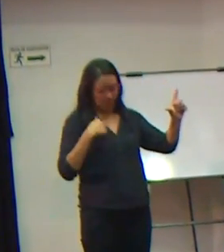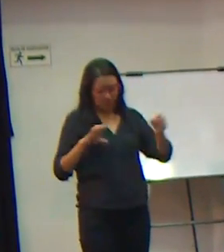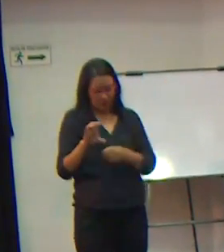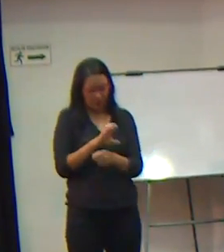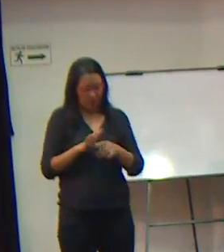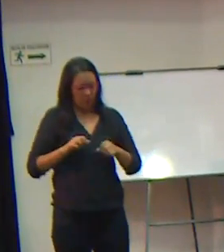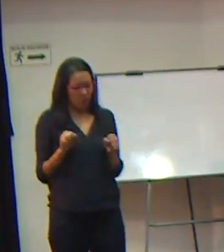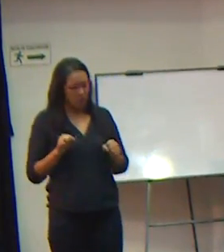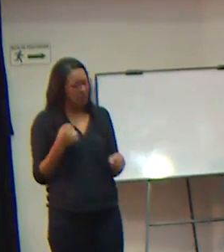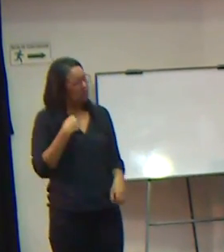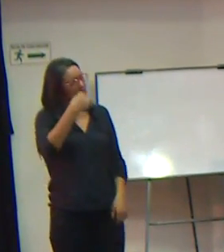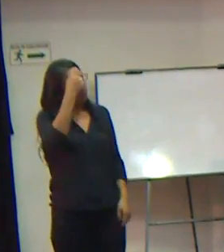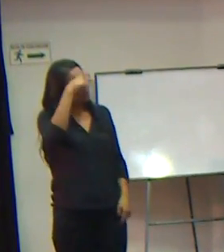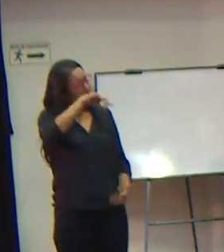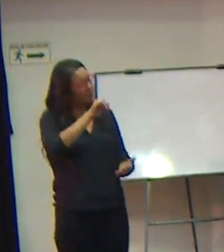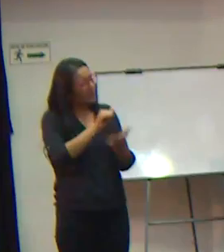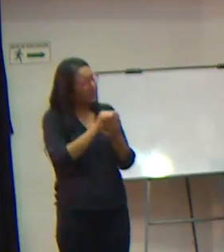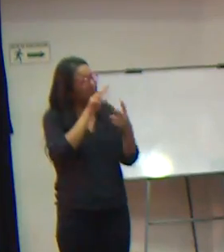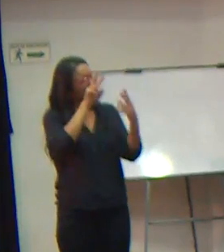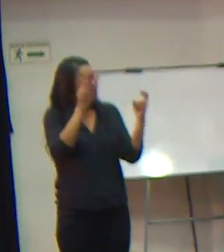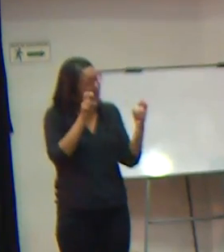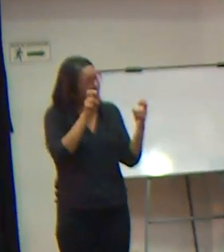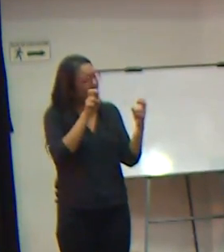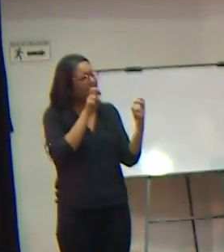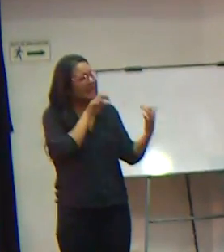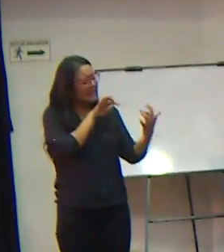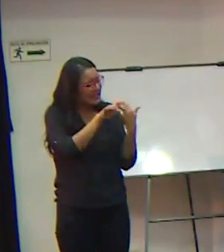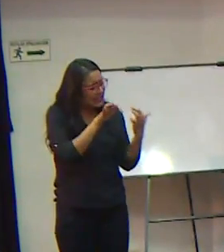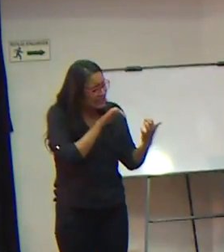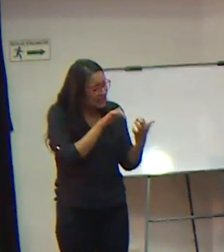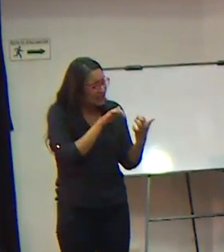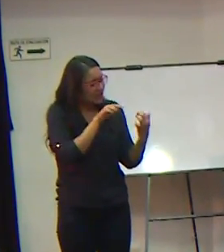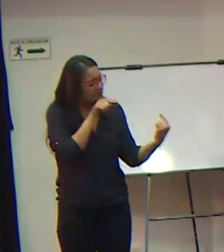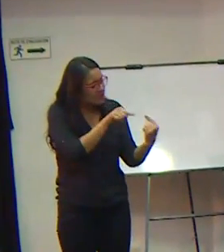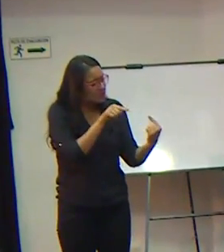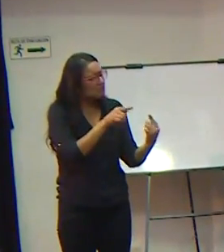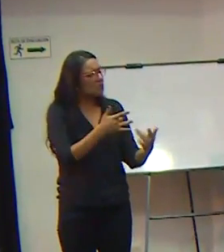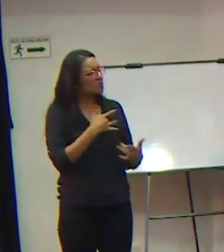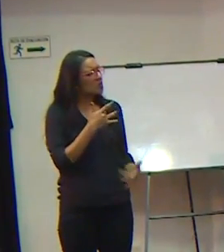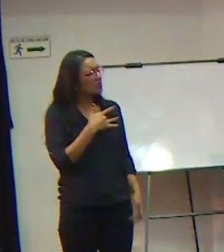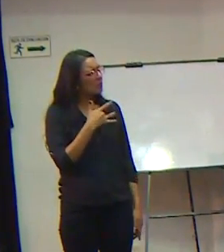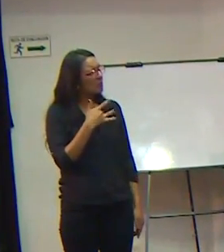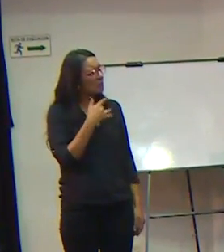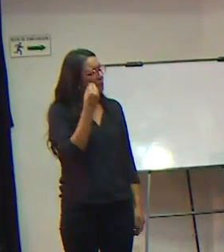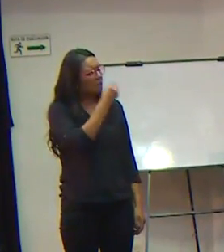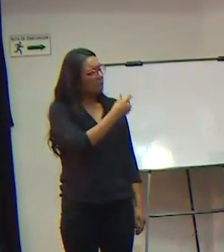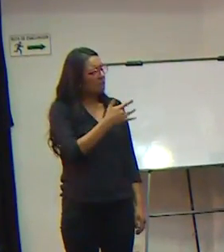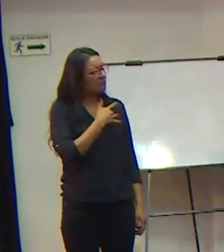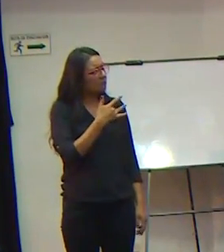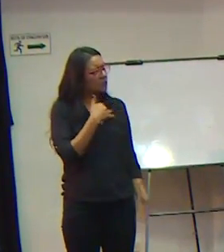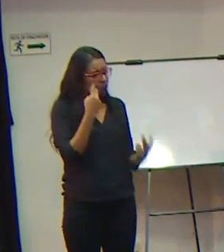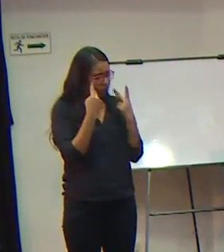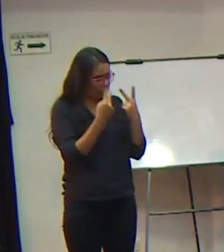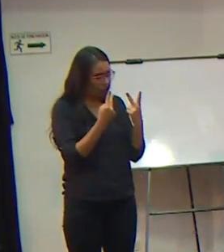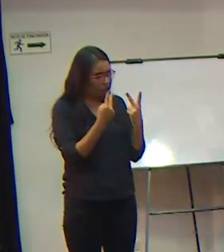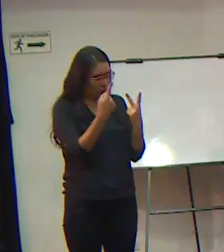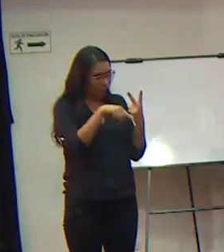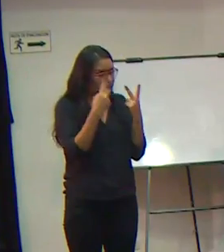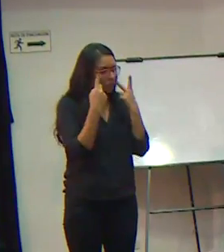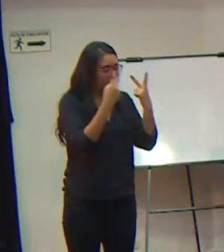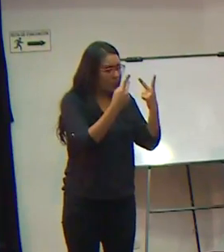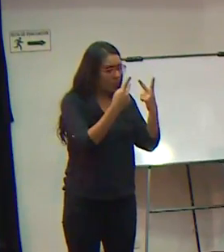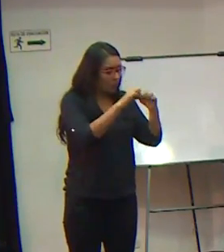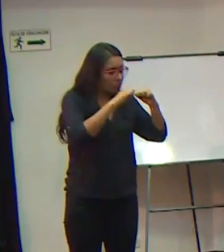ciudad, si lo pensamos desde el conflicto como tal, pues no se siente, ¿cierto? Como que no lo vemos, no